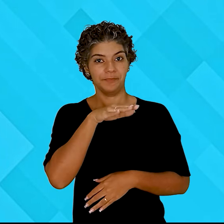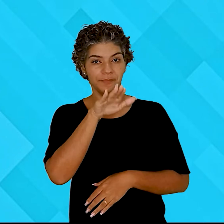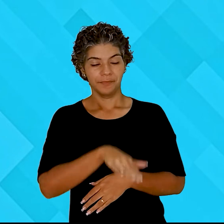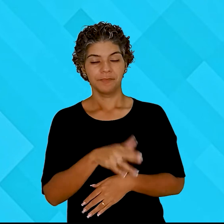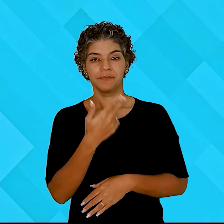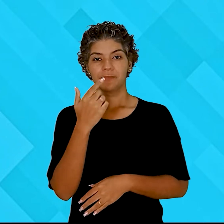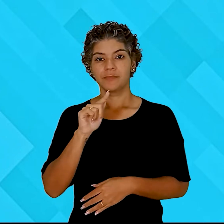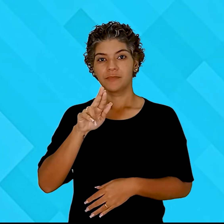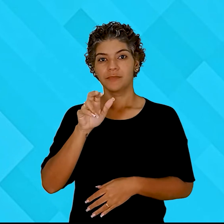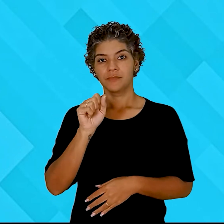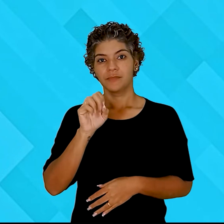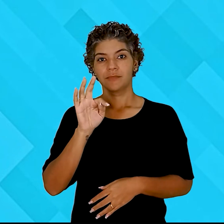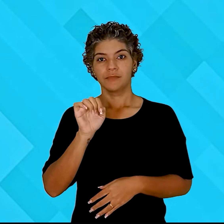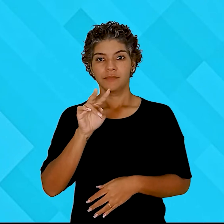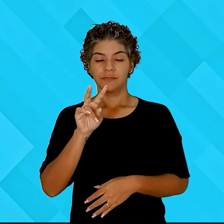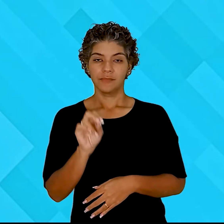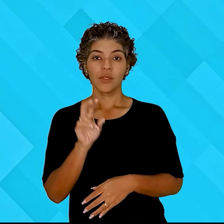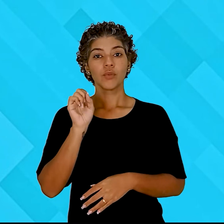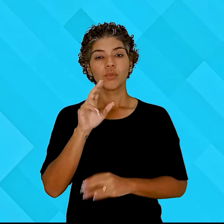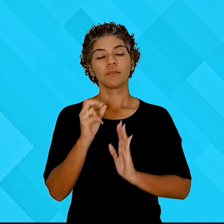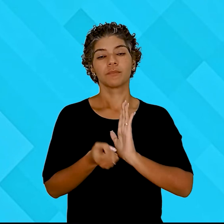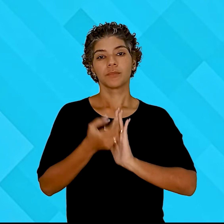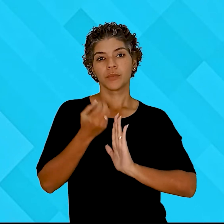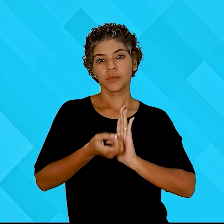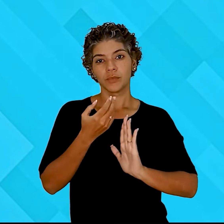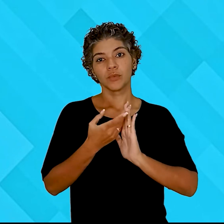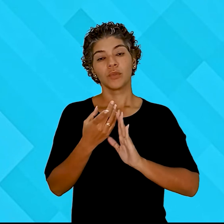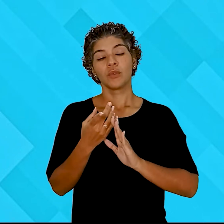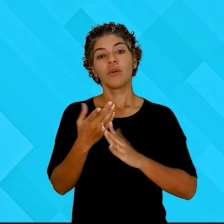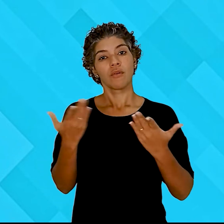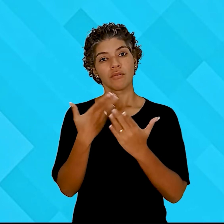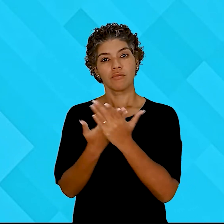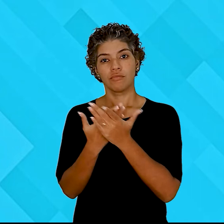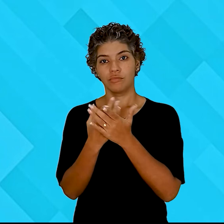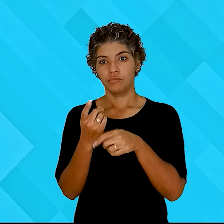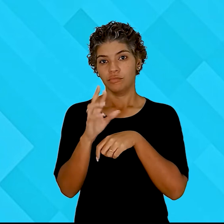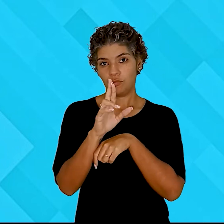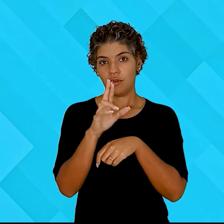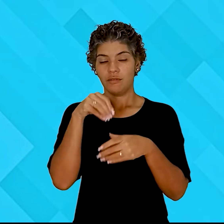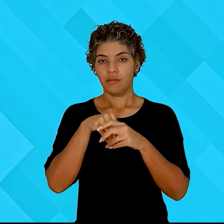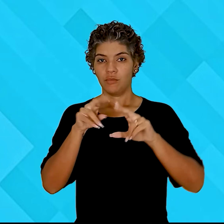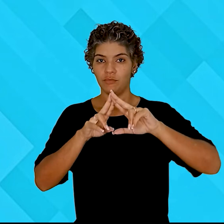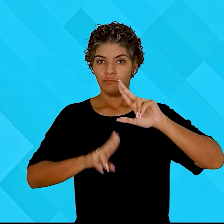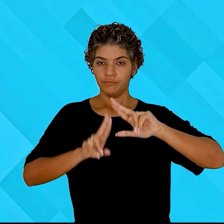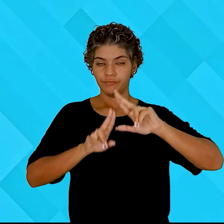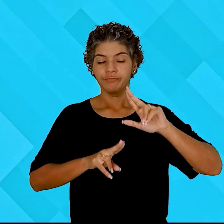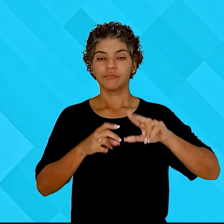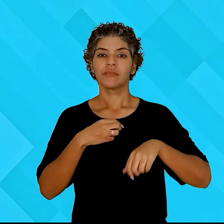Eu sou Gustavo Portela, sou produtor e hoje sou doutorando em Sociologia e Antropologia na UFRJ. Tenho mestrado em